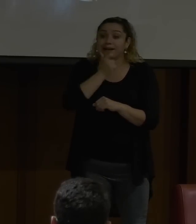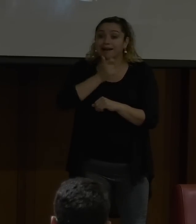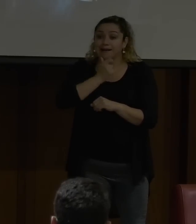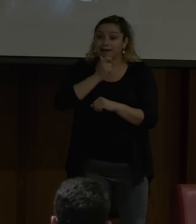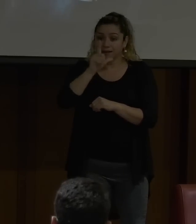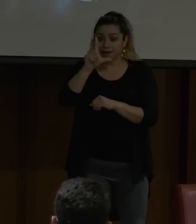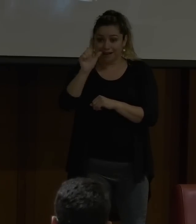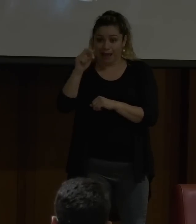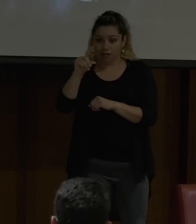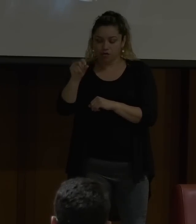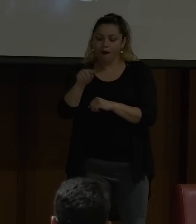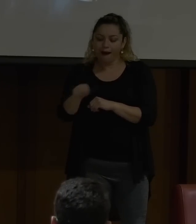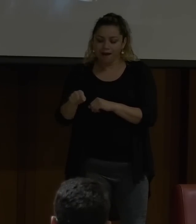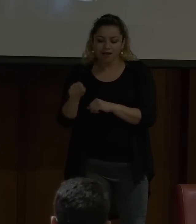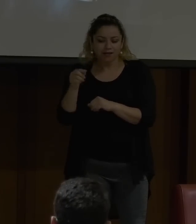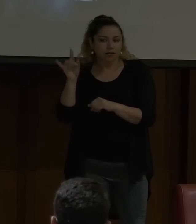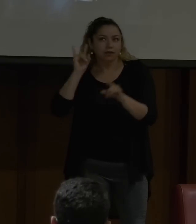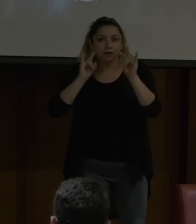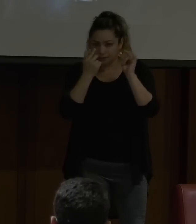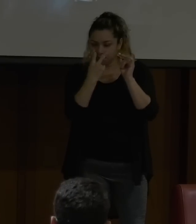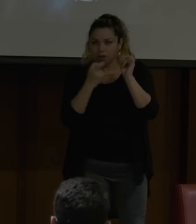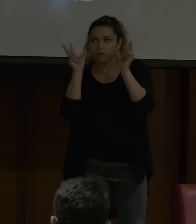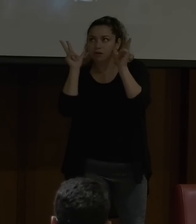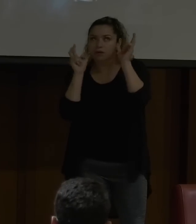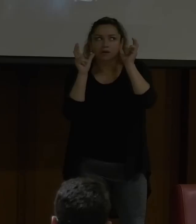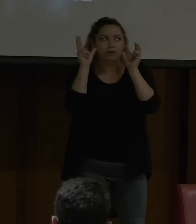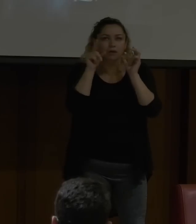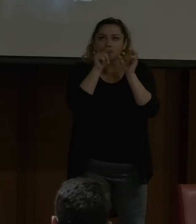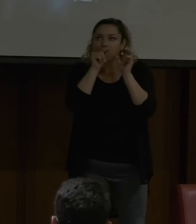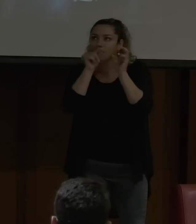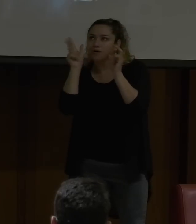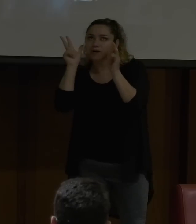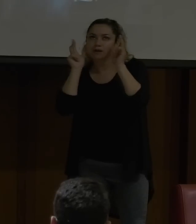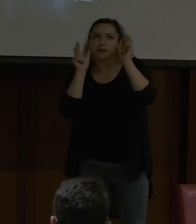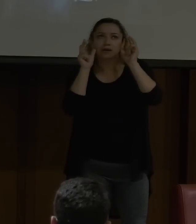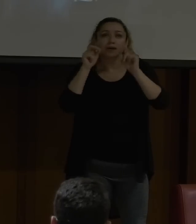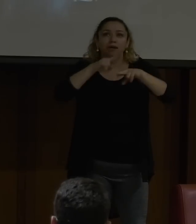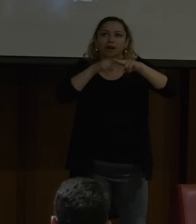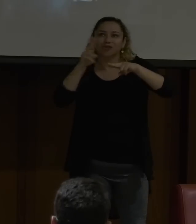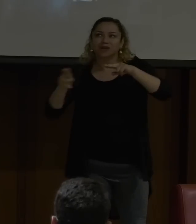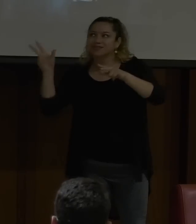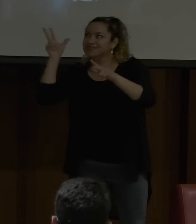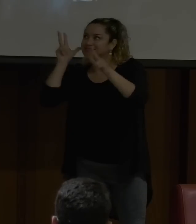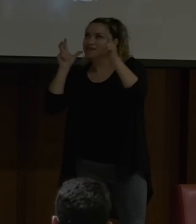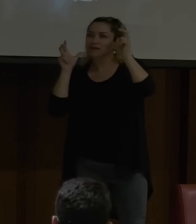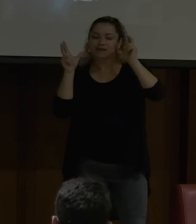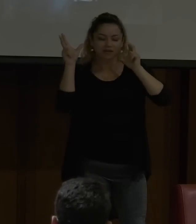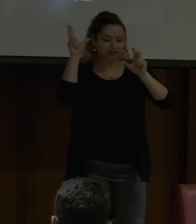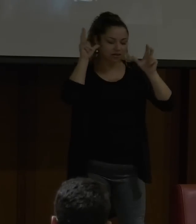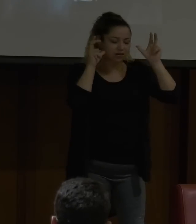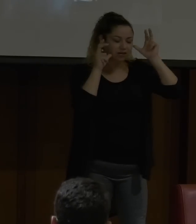Díaz escuchar el canto de los pájaros y el sonido que producía la naturaleza. Por eso mi